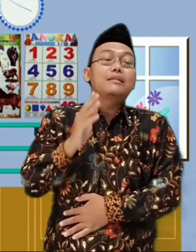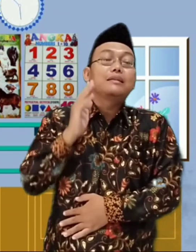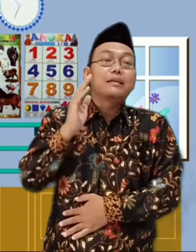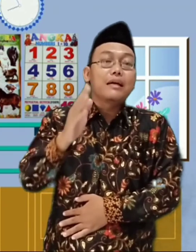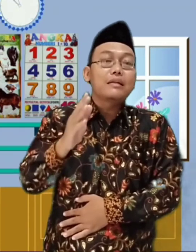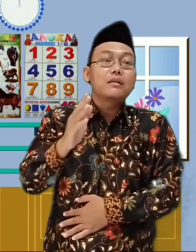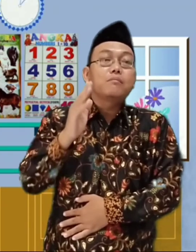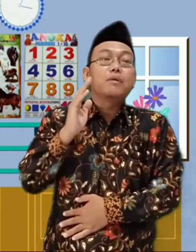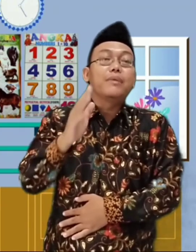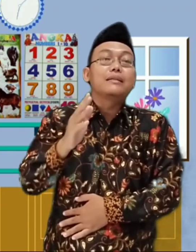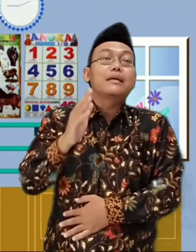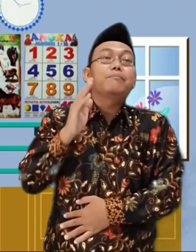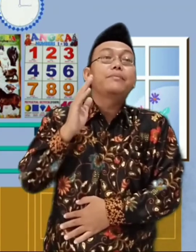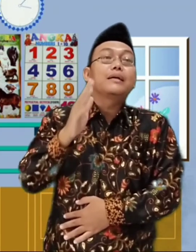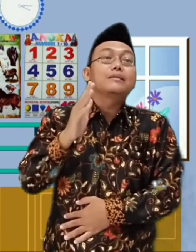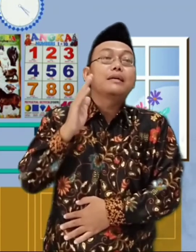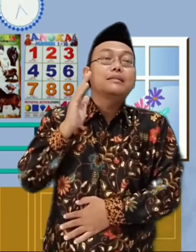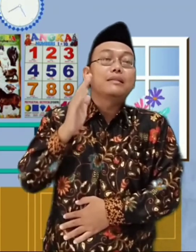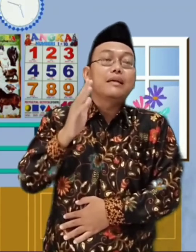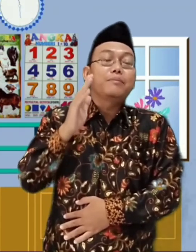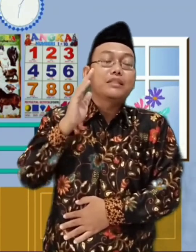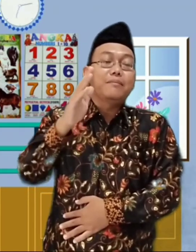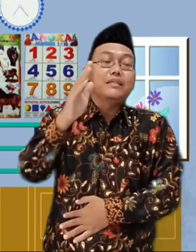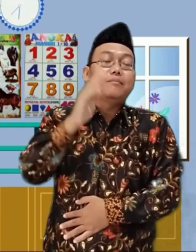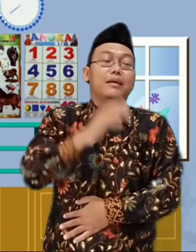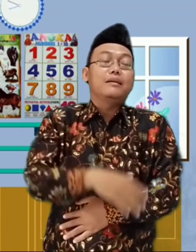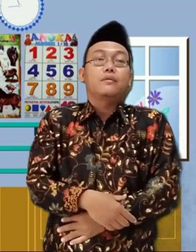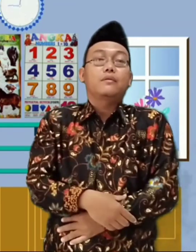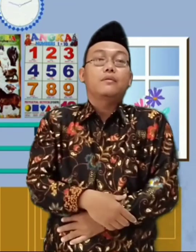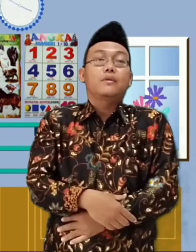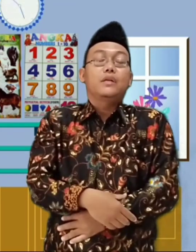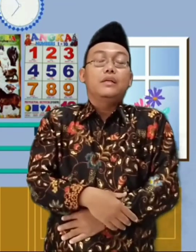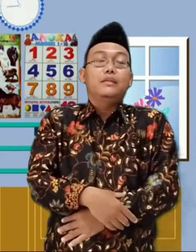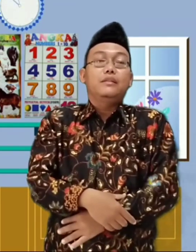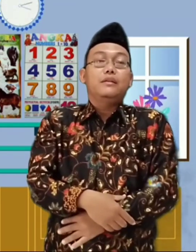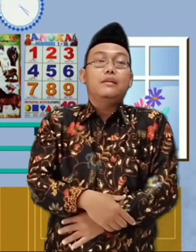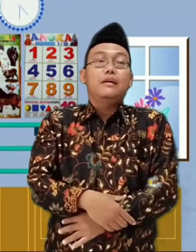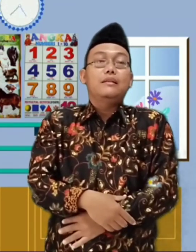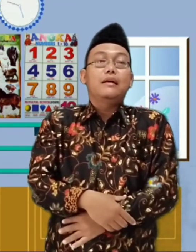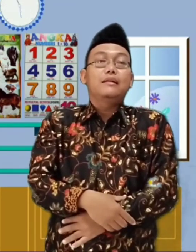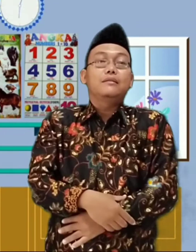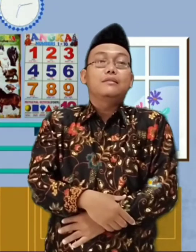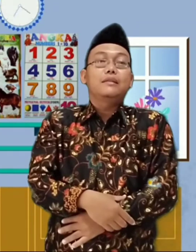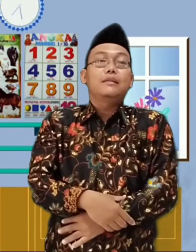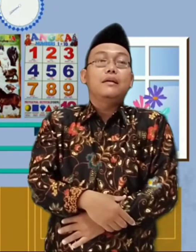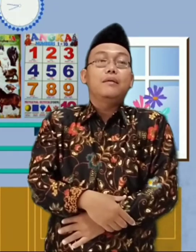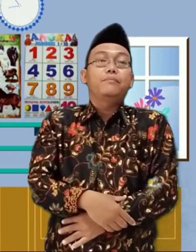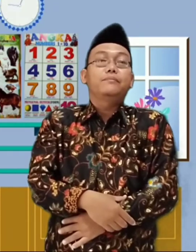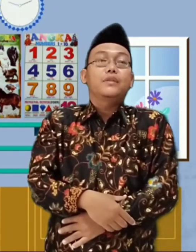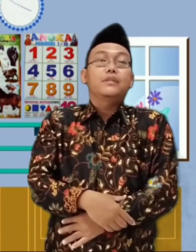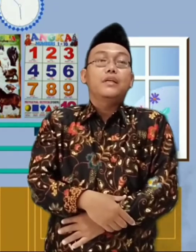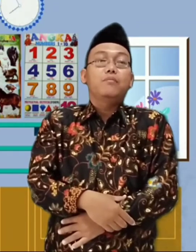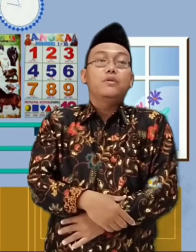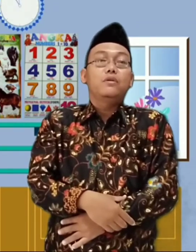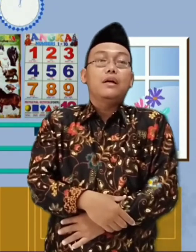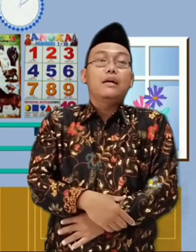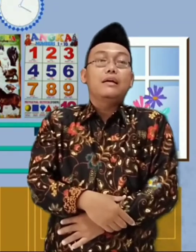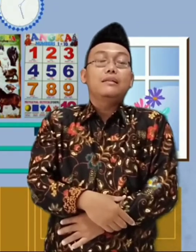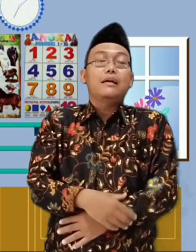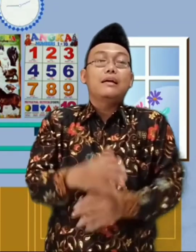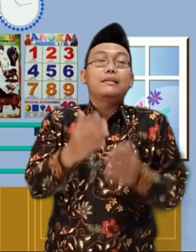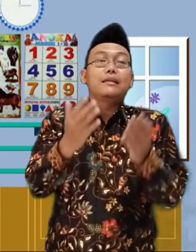dilanjutkan dengan membaca Pancasila bersama-sama. Istiqdah dan siap, sikap